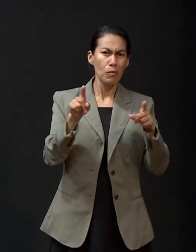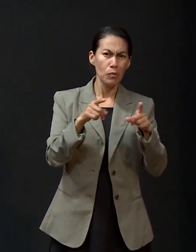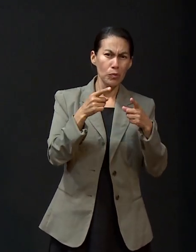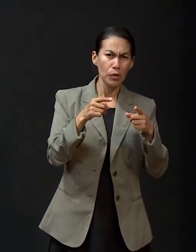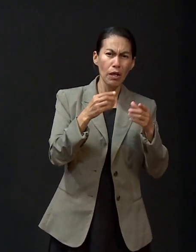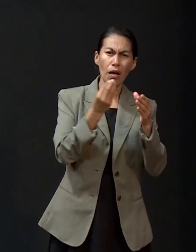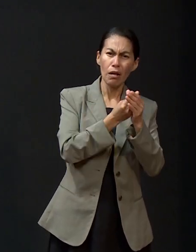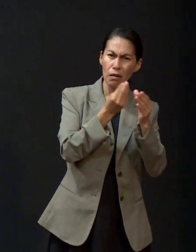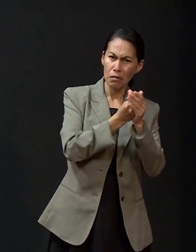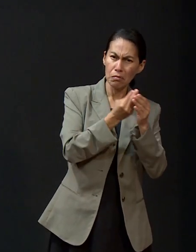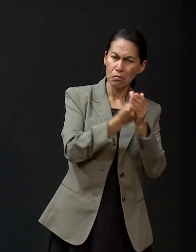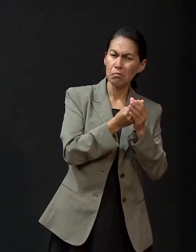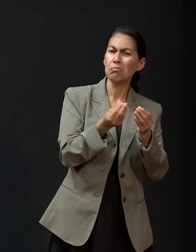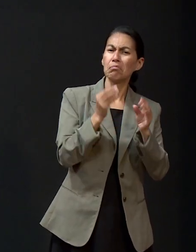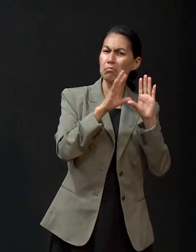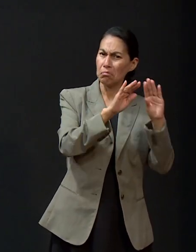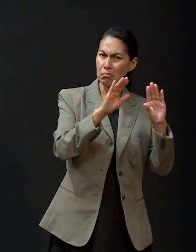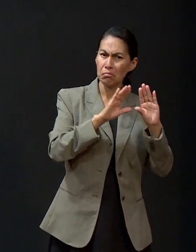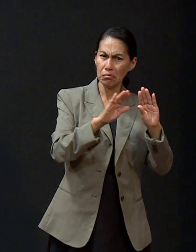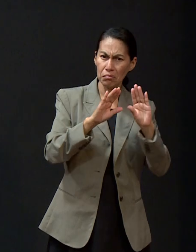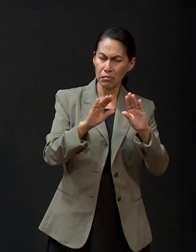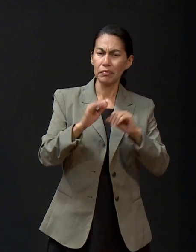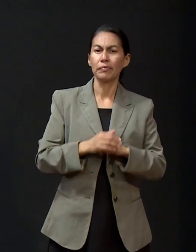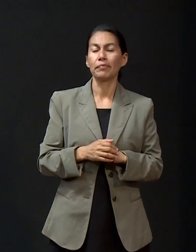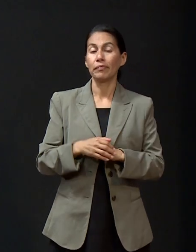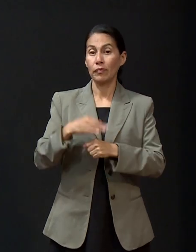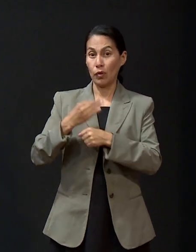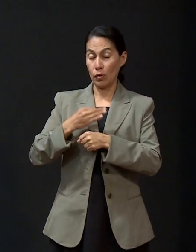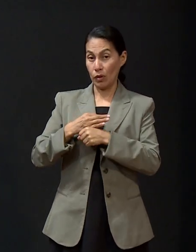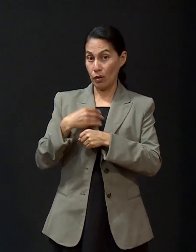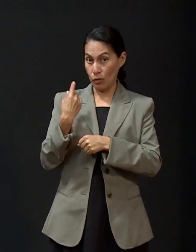Hoy tenemos un proyecto familiar